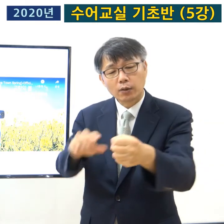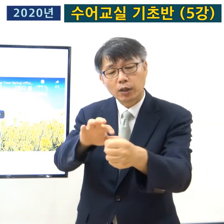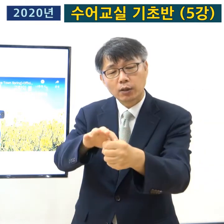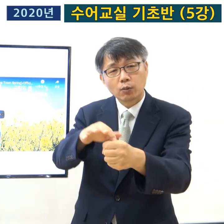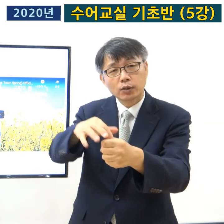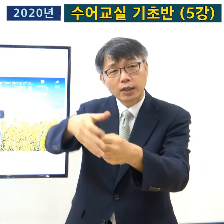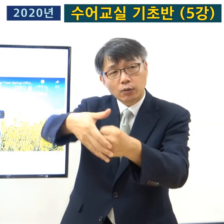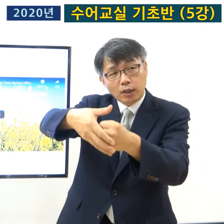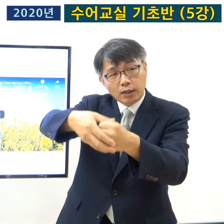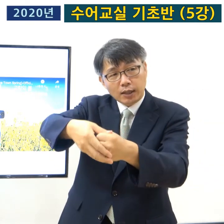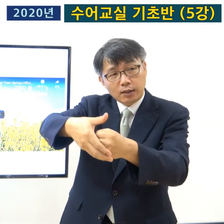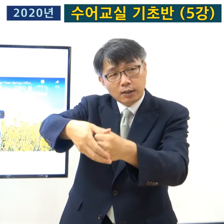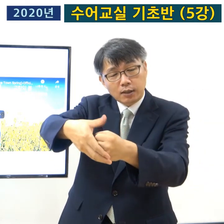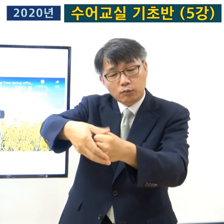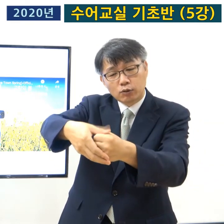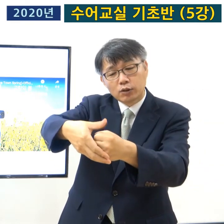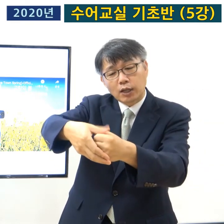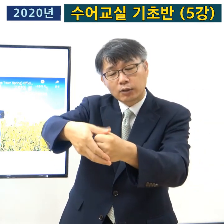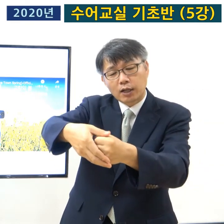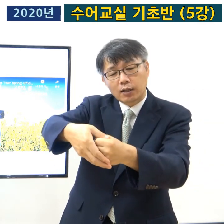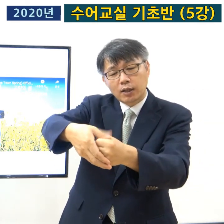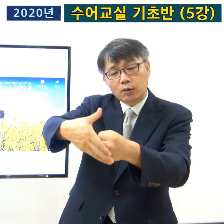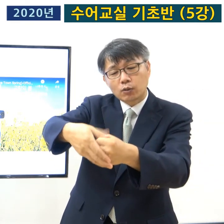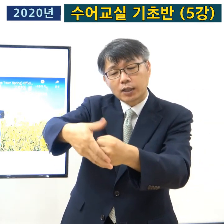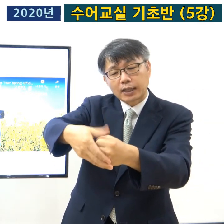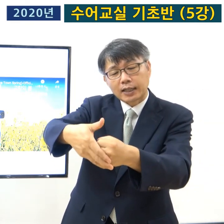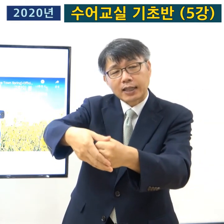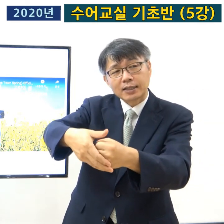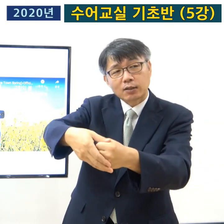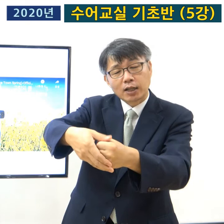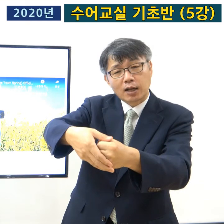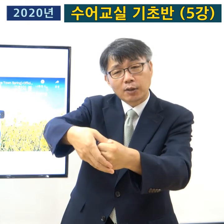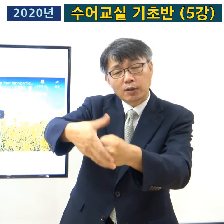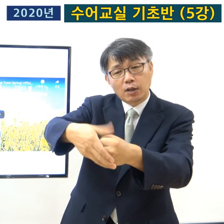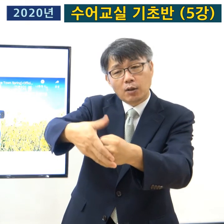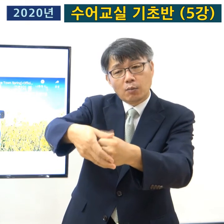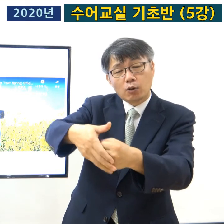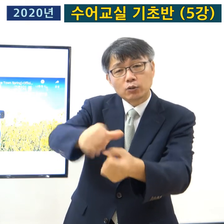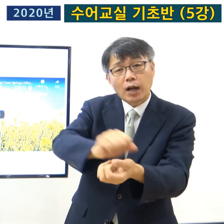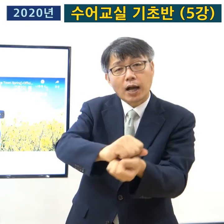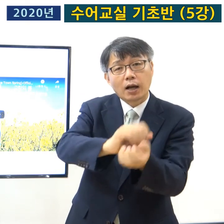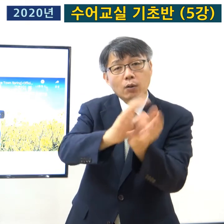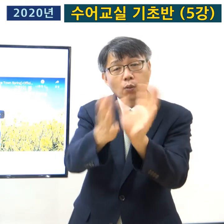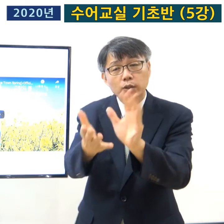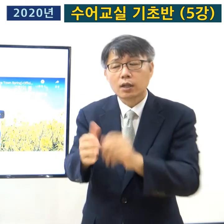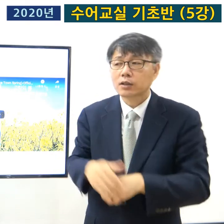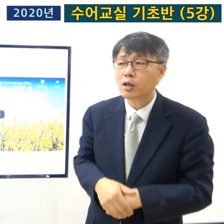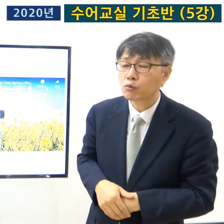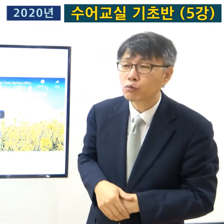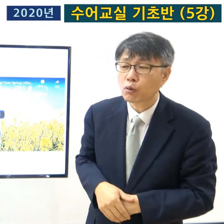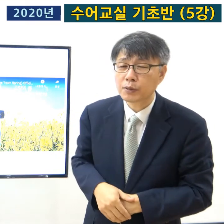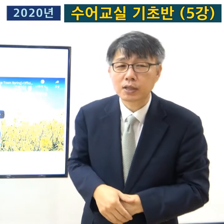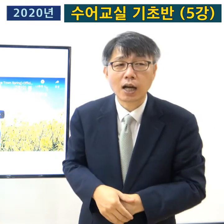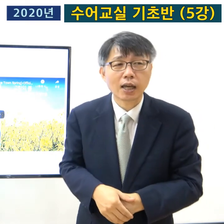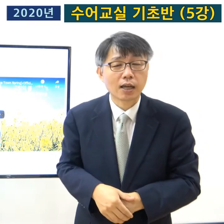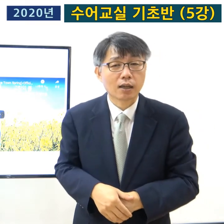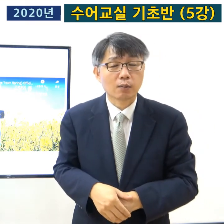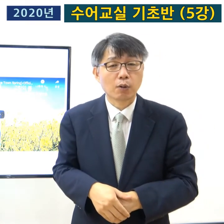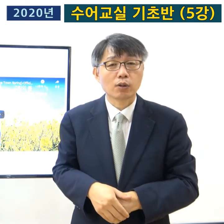여기 꼭지가 있고 이렇게 딱 누른다고 꼭지가 딱딱 따진다고 생각하면 복숭아 꽃. 살구도 비슷하게